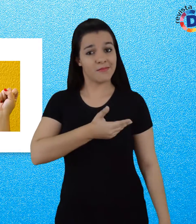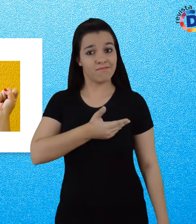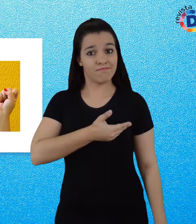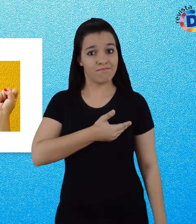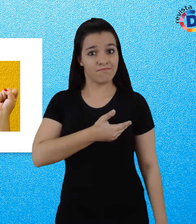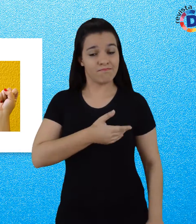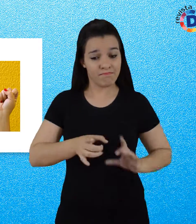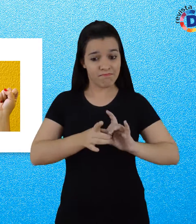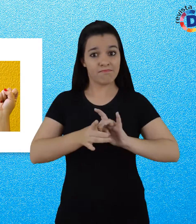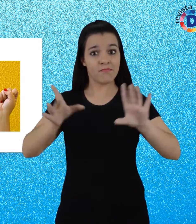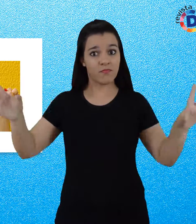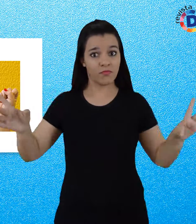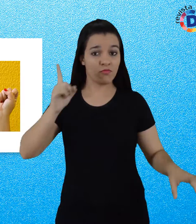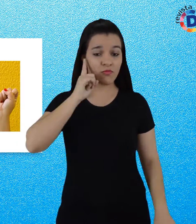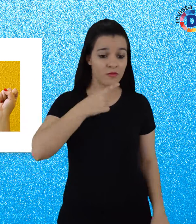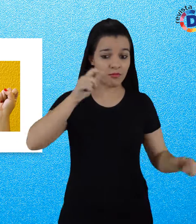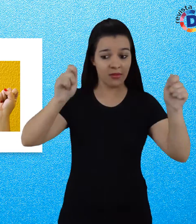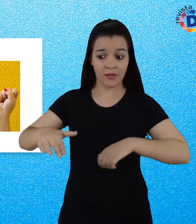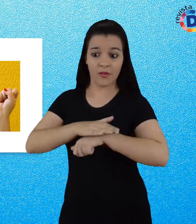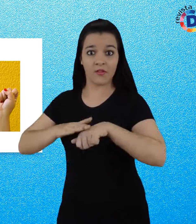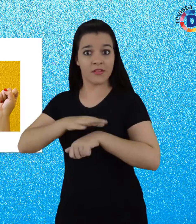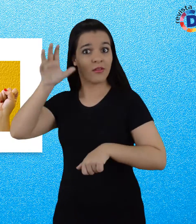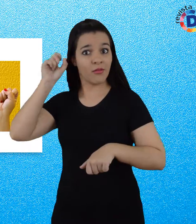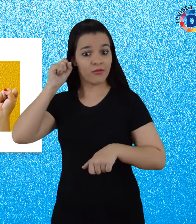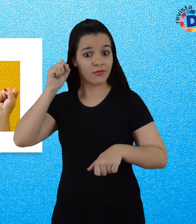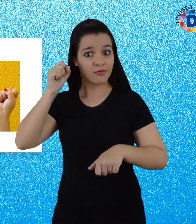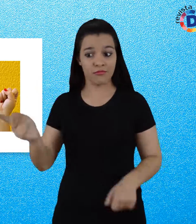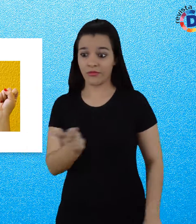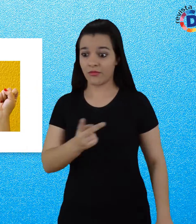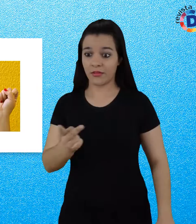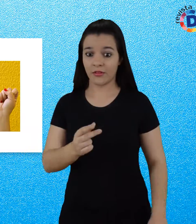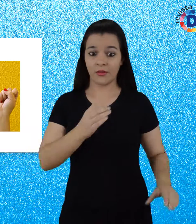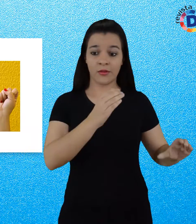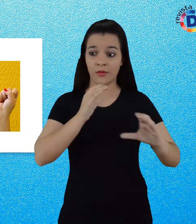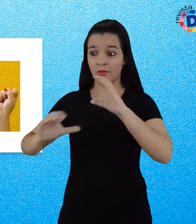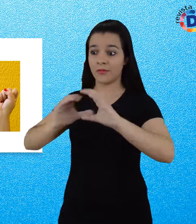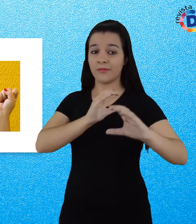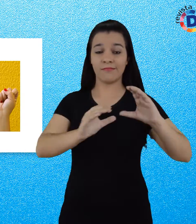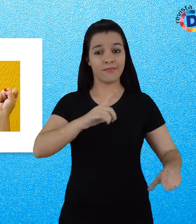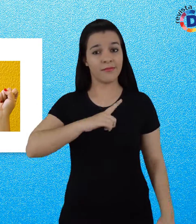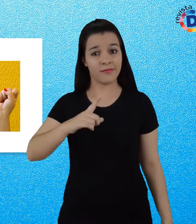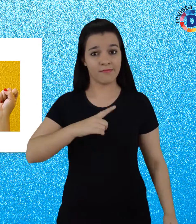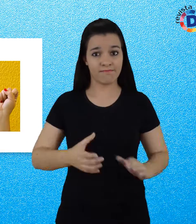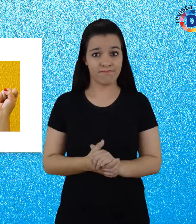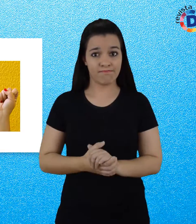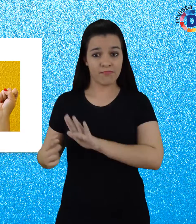esfera de amizades desse público, permitindo que o surdo converse com o ouvinte e vice-versa. O evento é